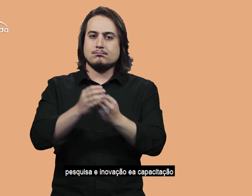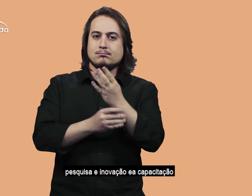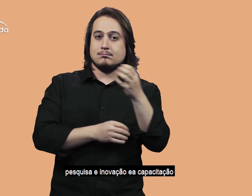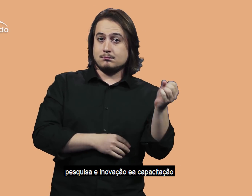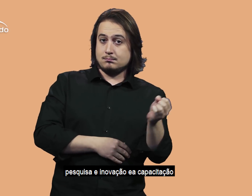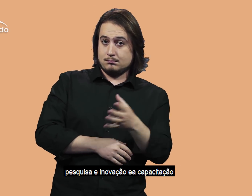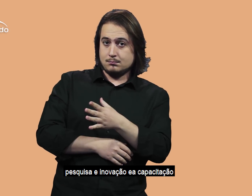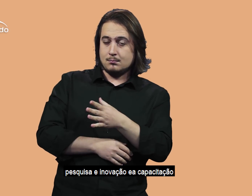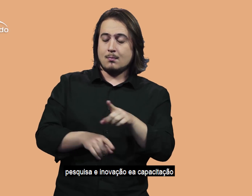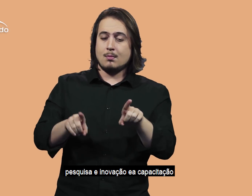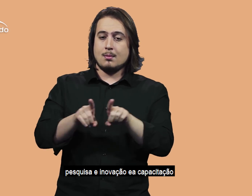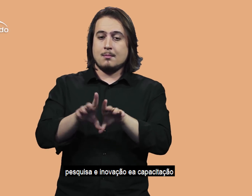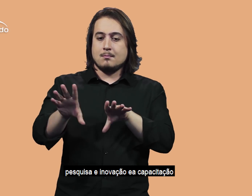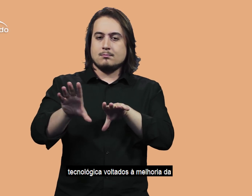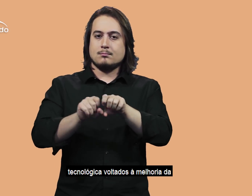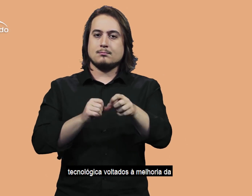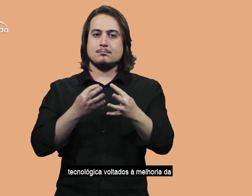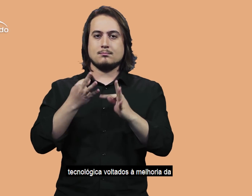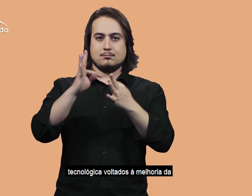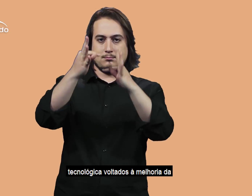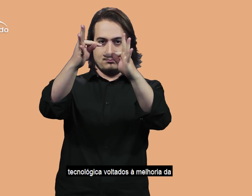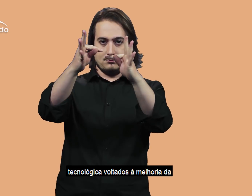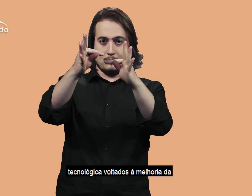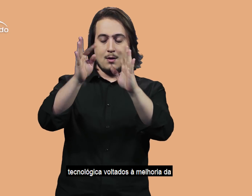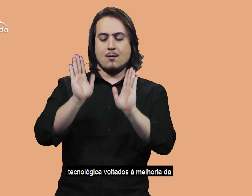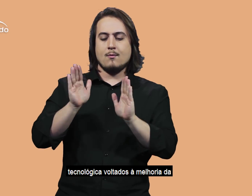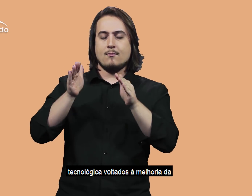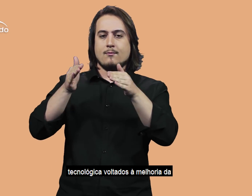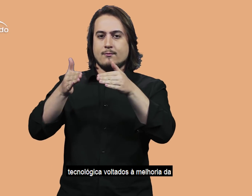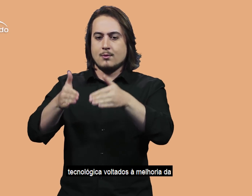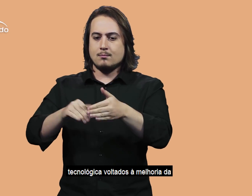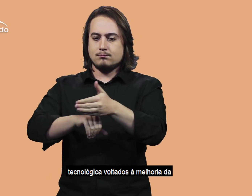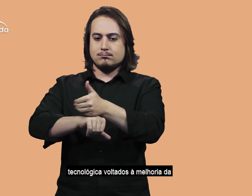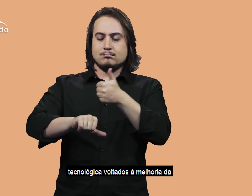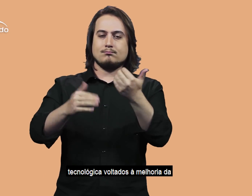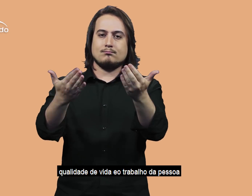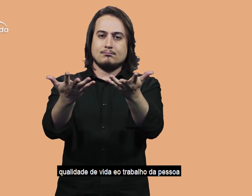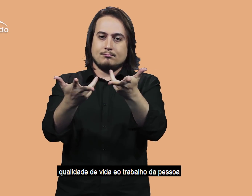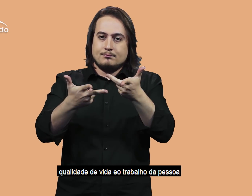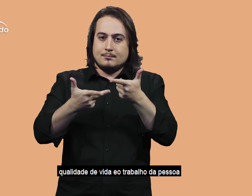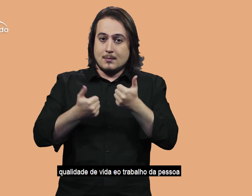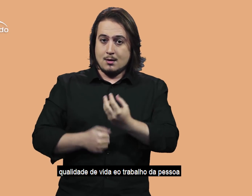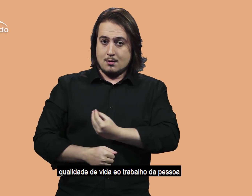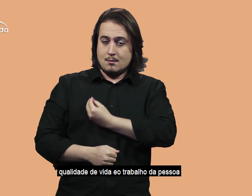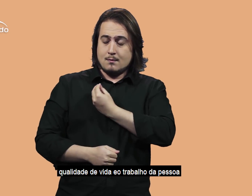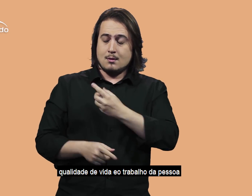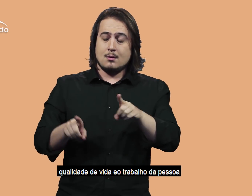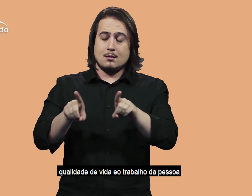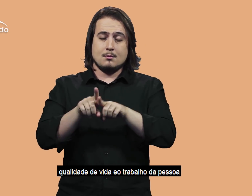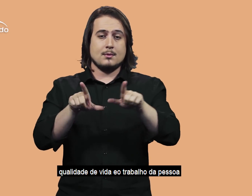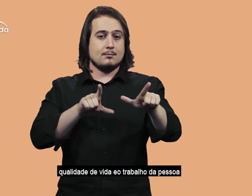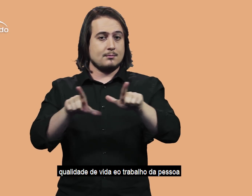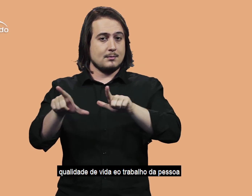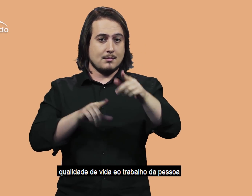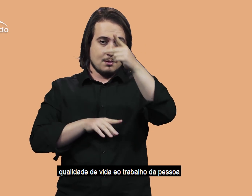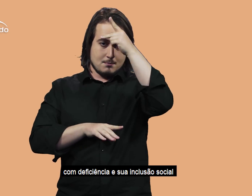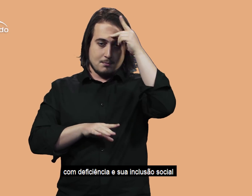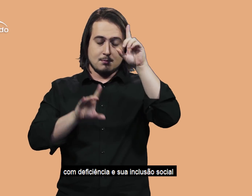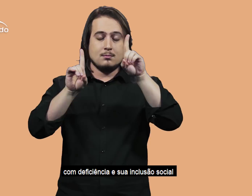ea capacitação tecnológica voltados à melhoria da qualidade de vida eo trabalho da pessoa com deficiência